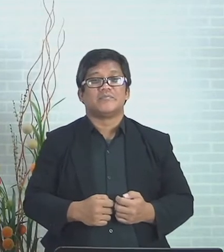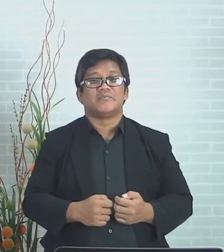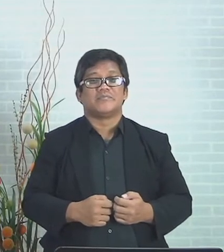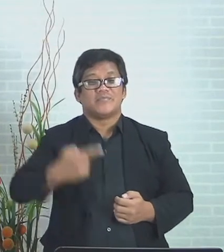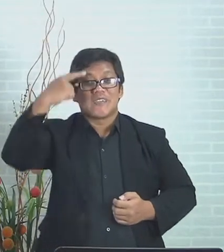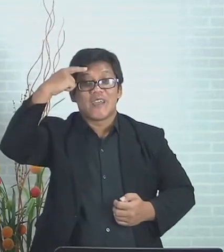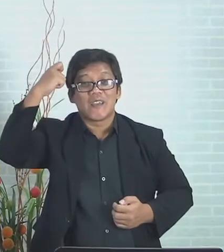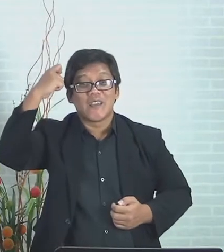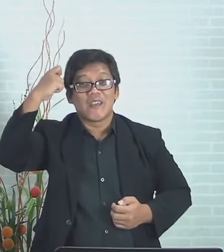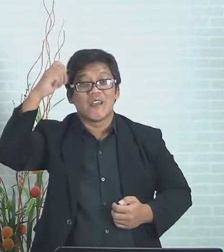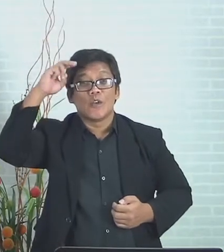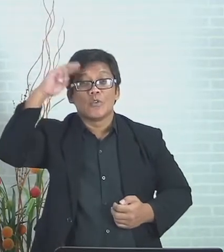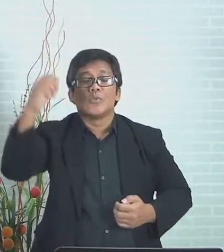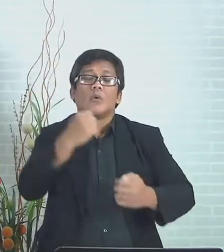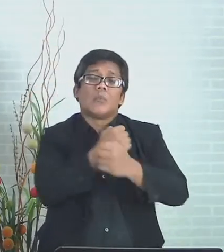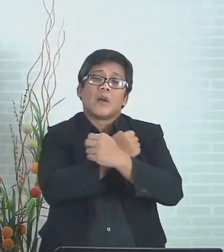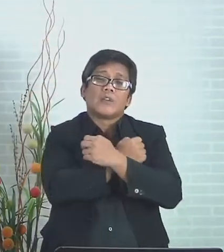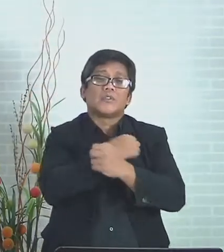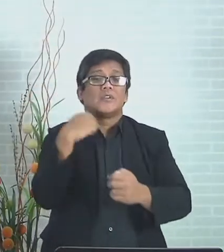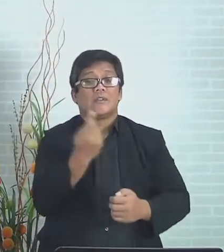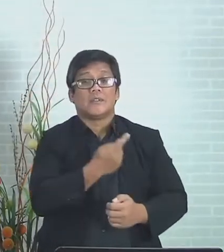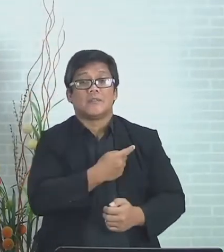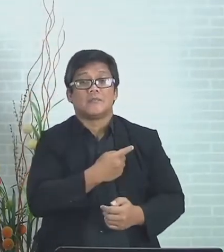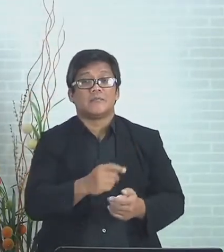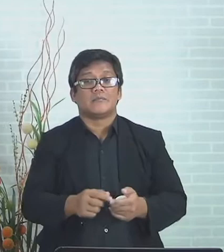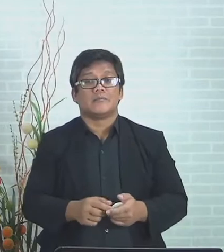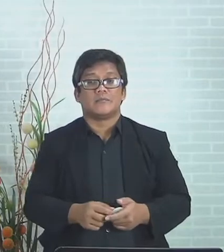Hai karena Tuhan begitu mengasihi kita